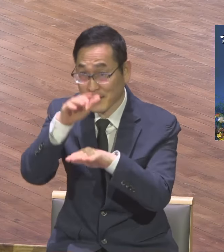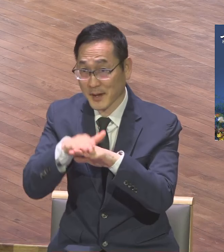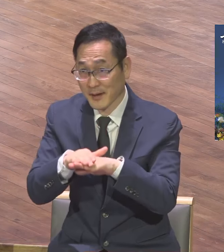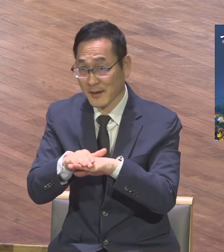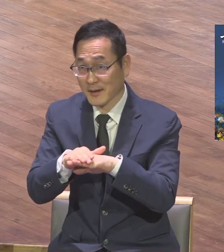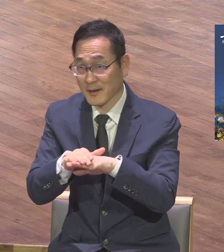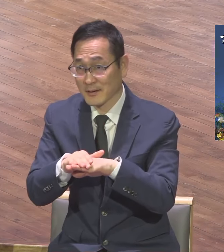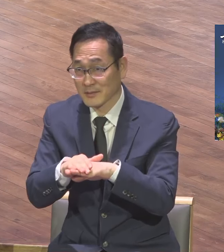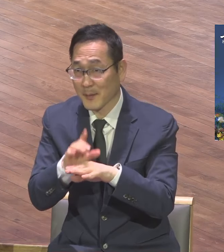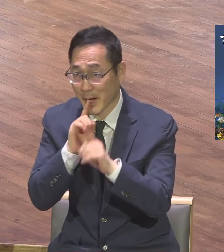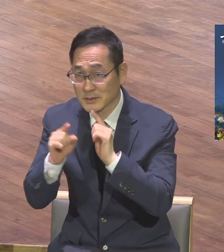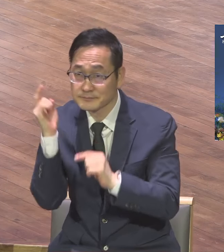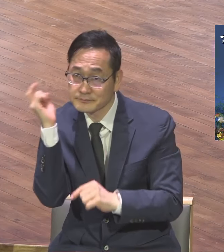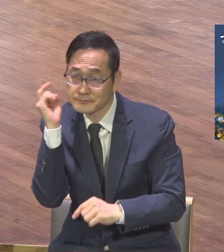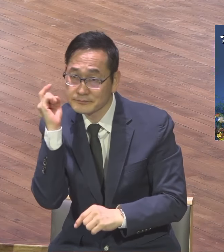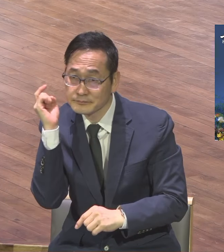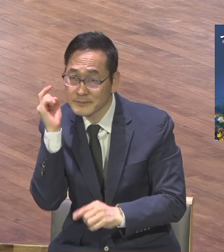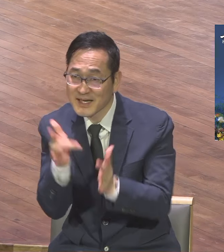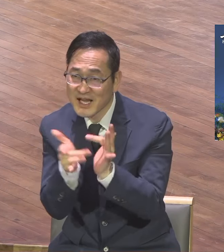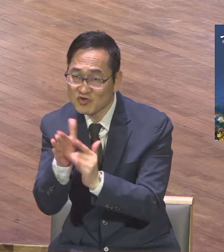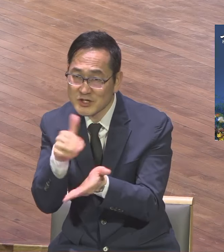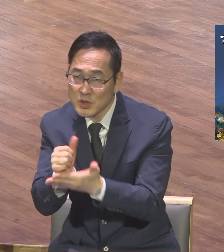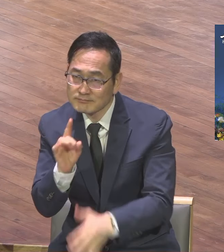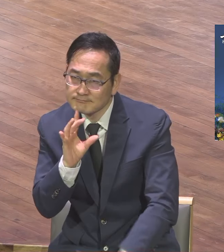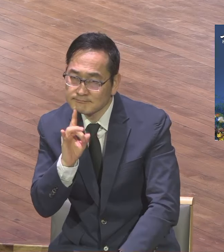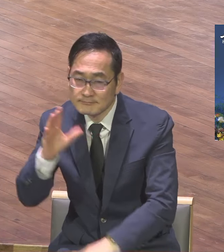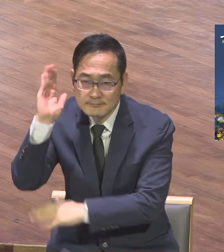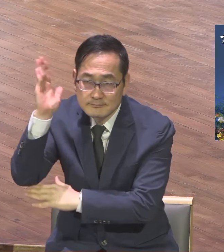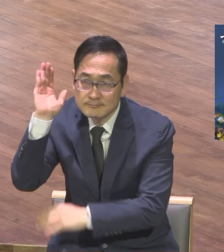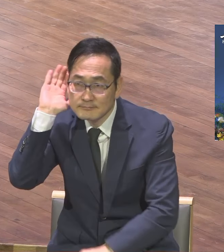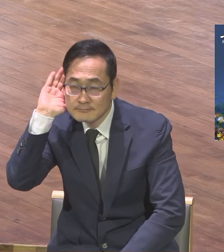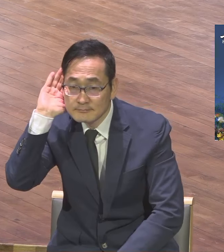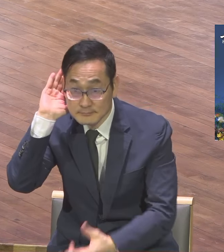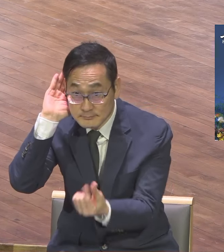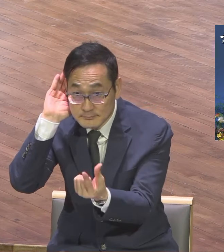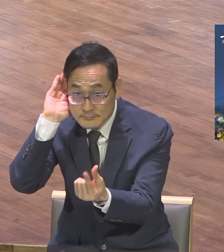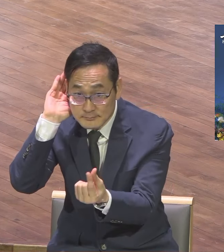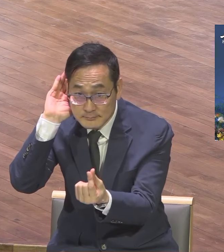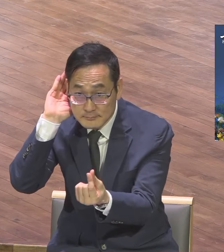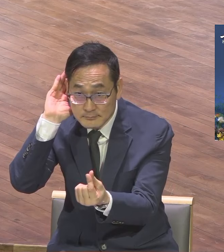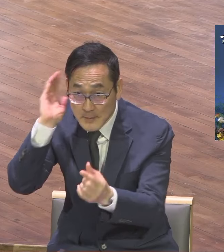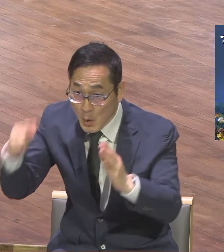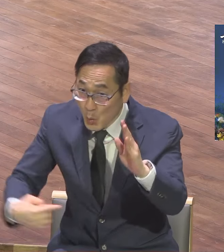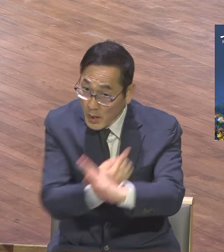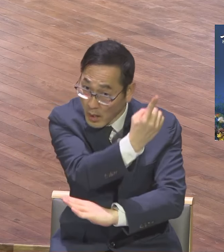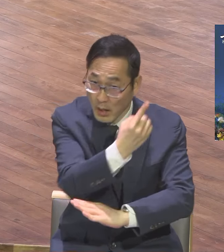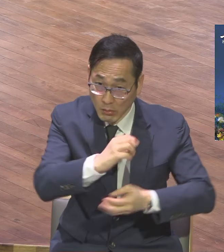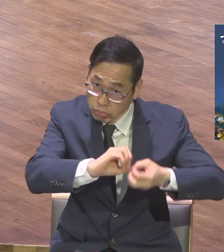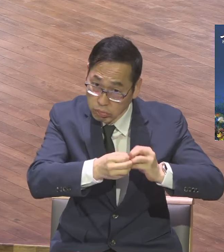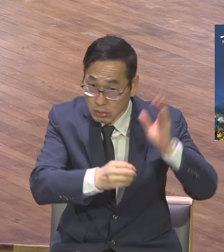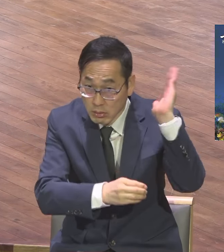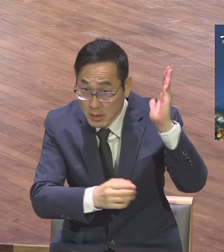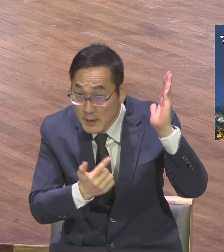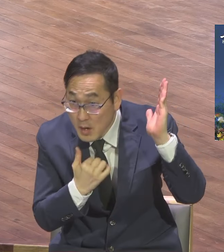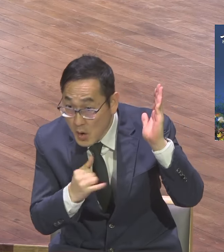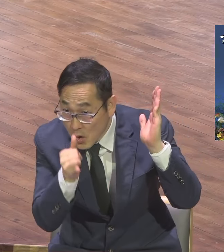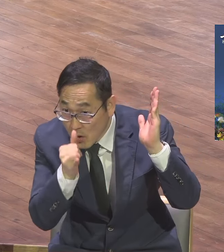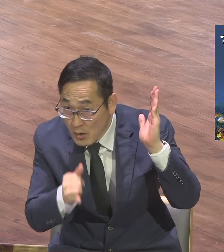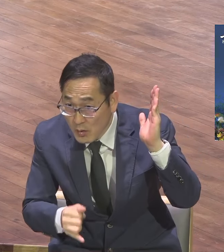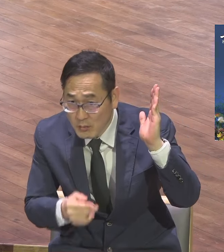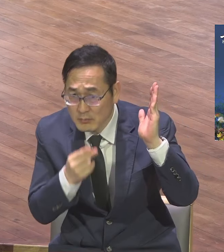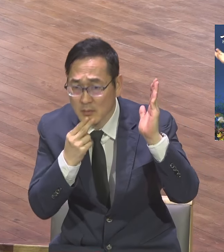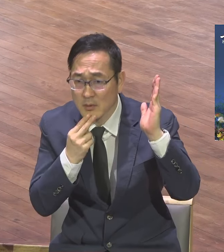예배드리면서 다른 말 들었으면 질문해 보세요. 하나님께서 저는 하나님 앞에서 신학을 다니며 배운 게 딱 강의 설교밖에